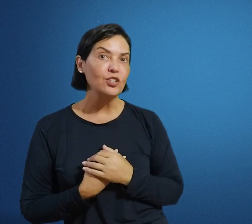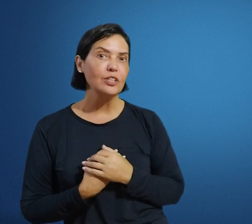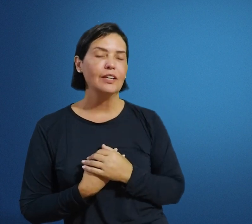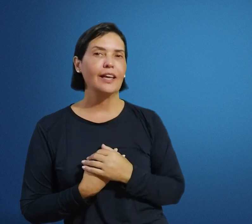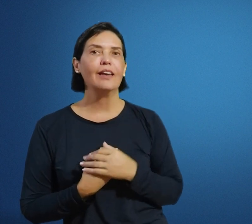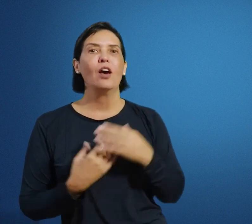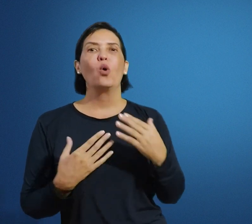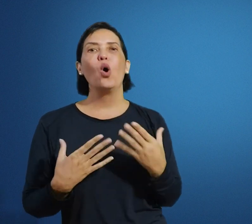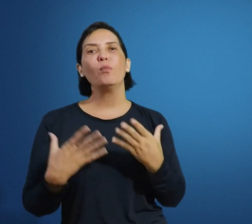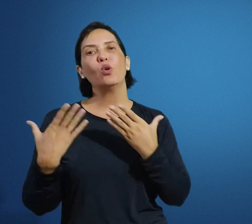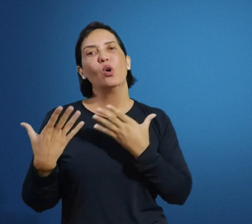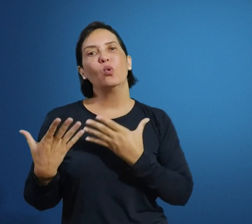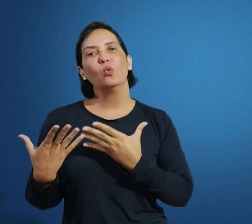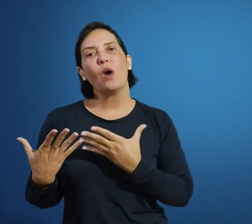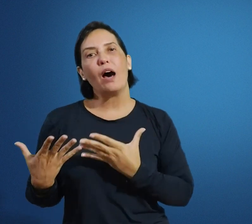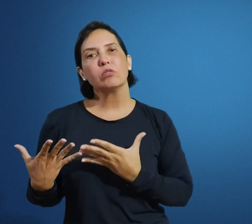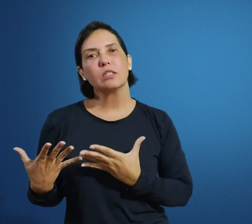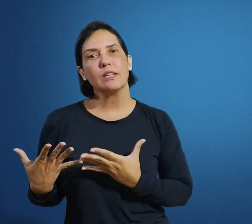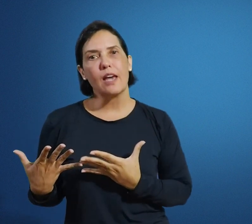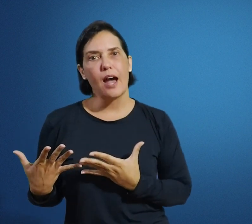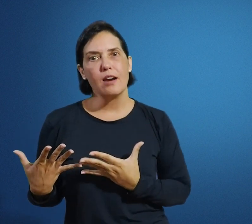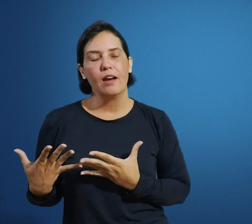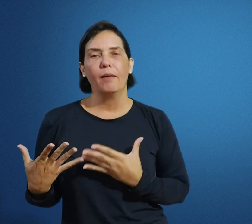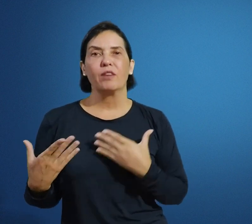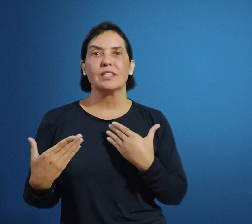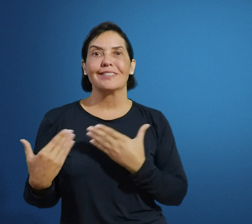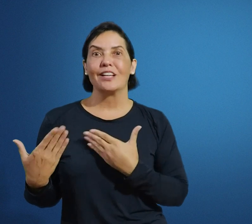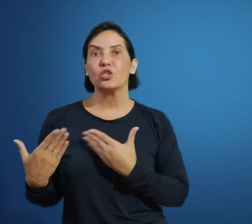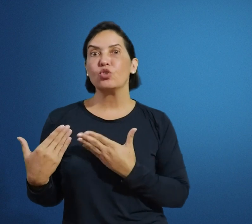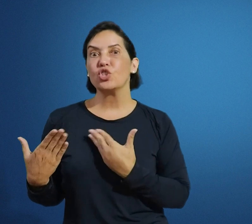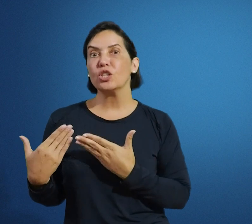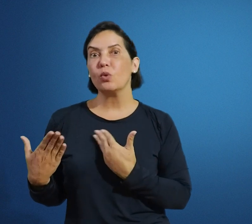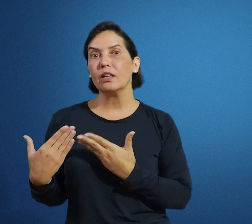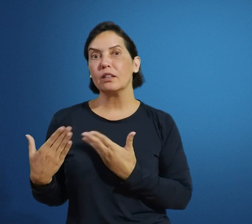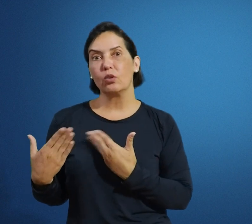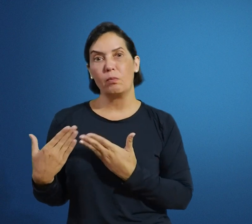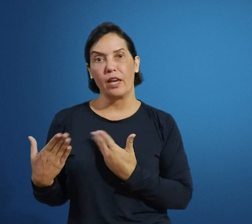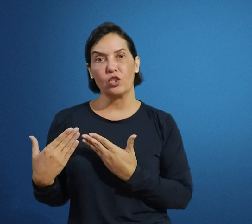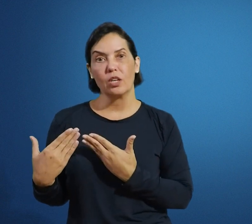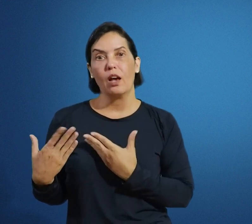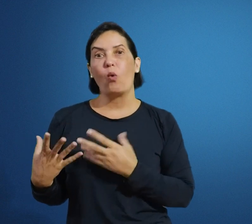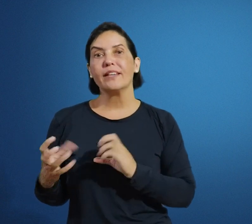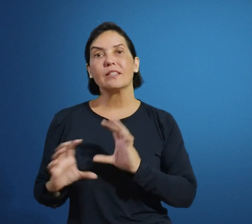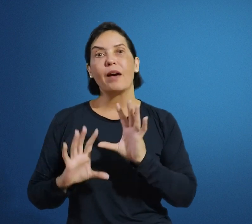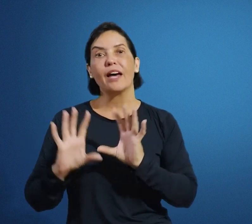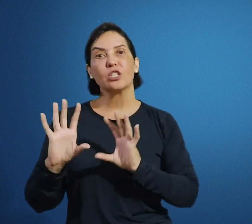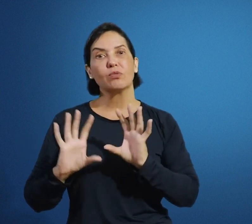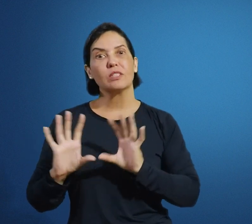unidade, né? Como um auxiliar para você estar discutindo anteriormente quais as imagens vão